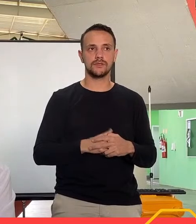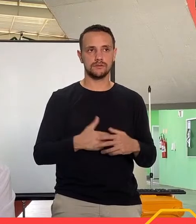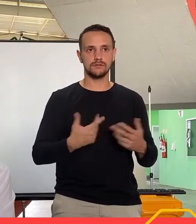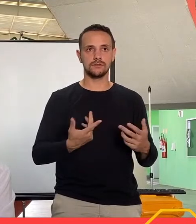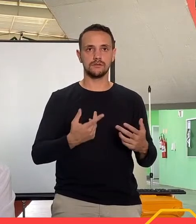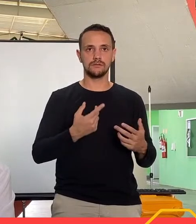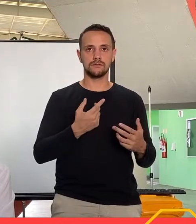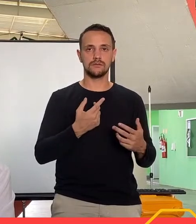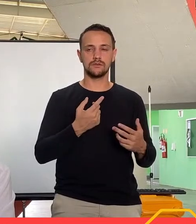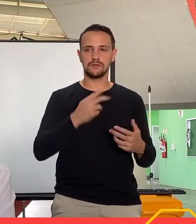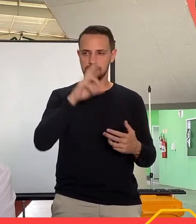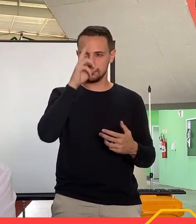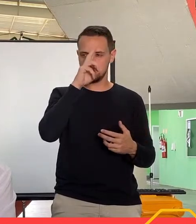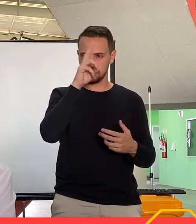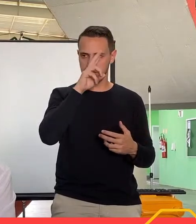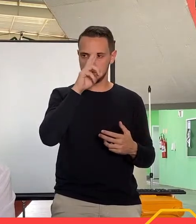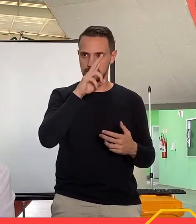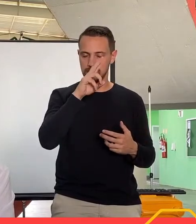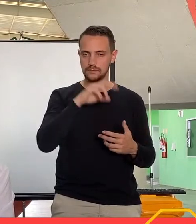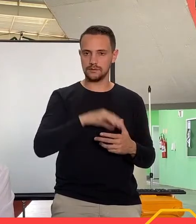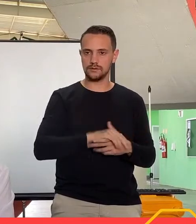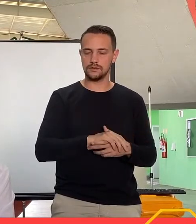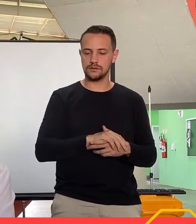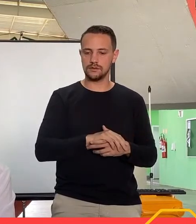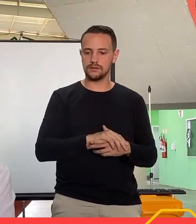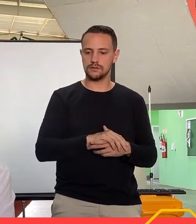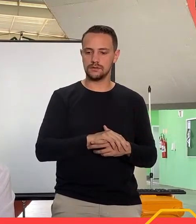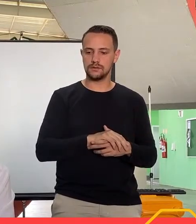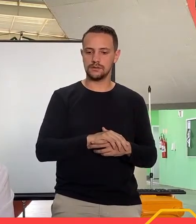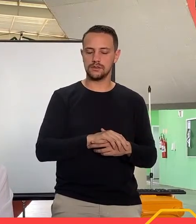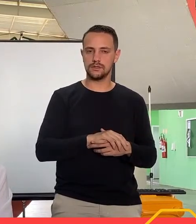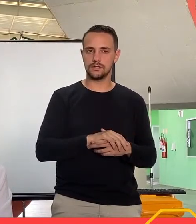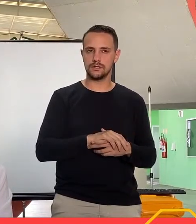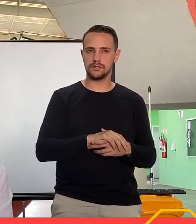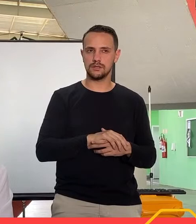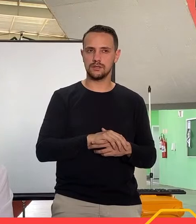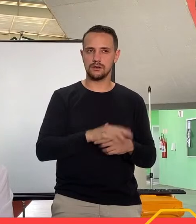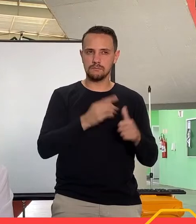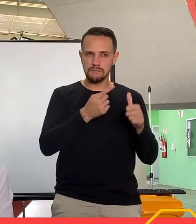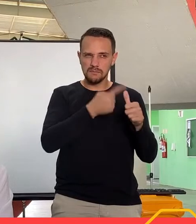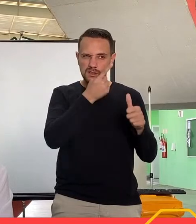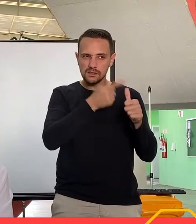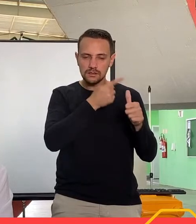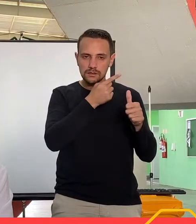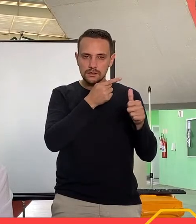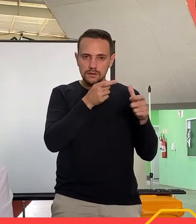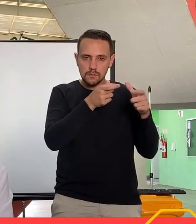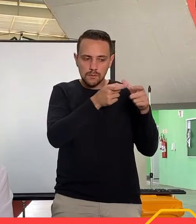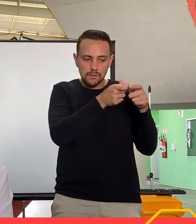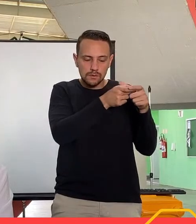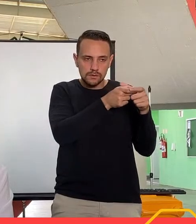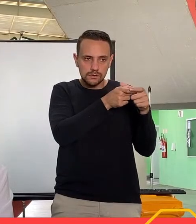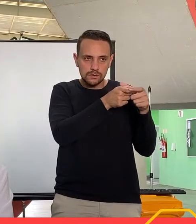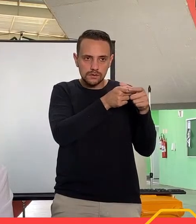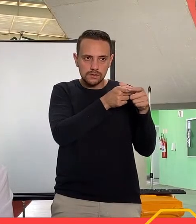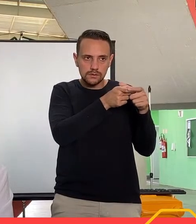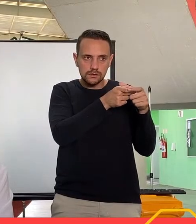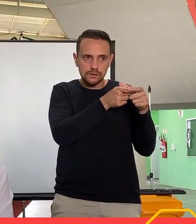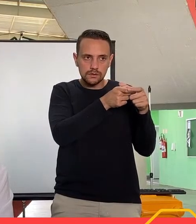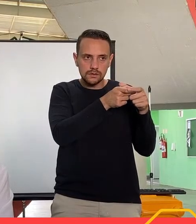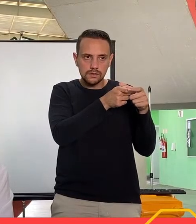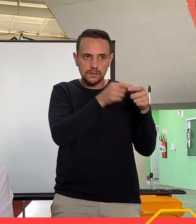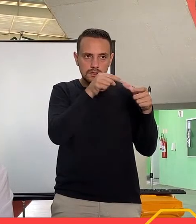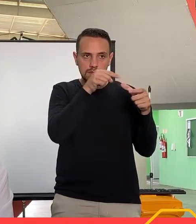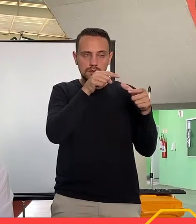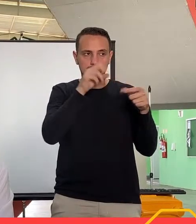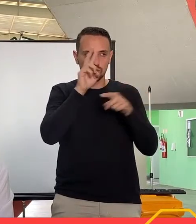é bom lembrar que a primeira minoria que o liberalismo